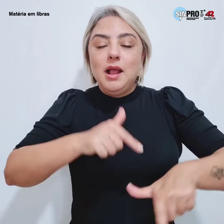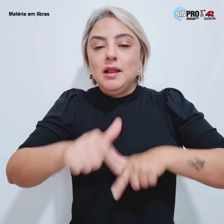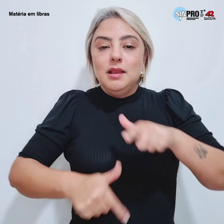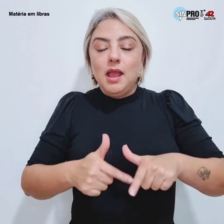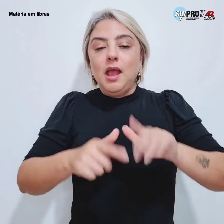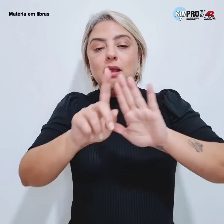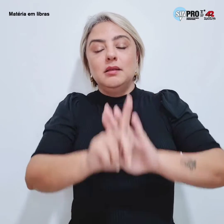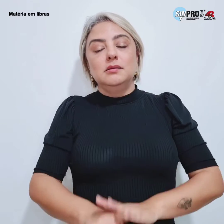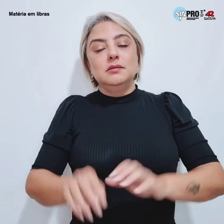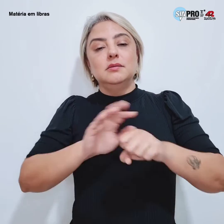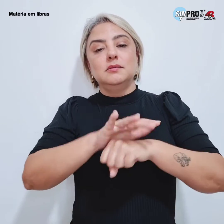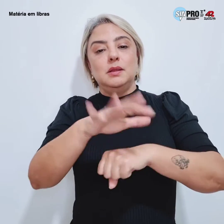da pandemia.